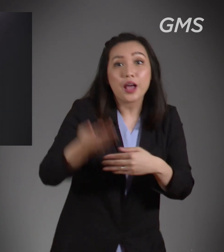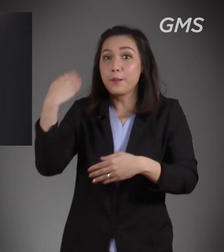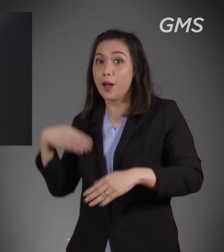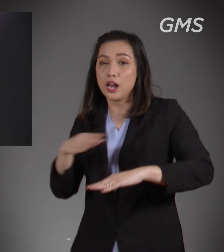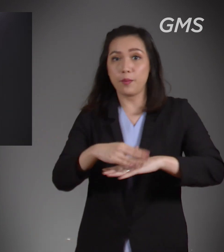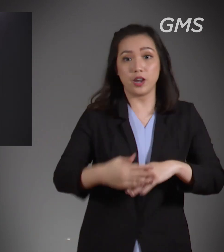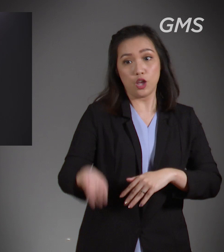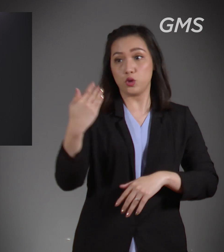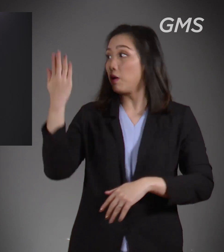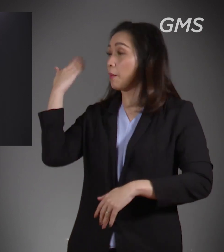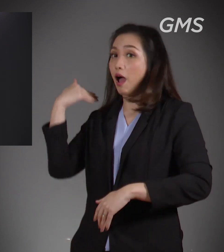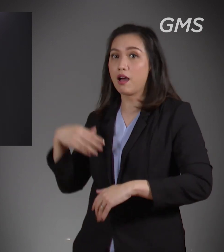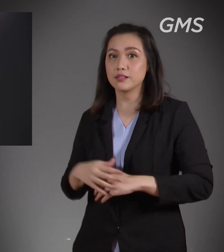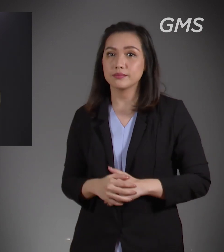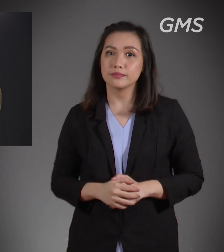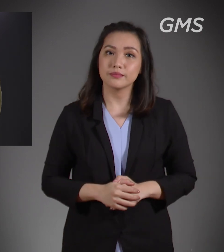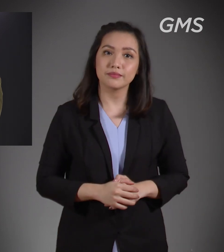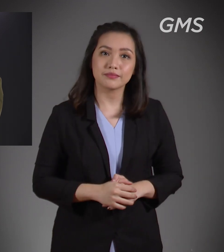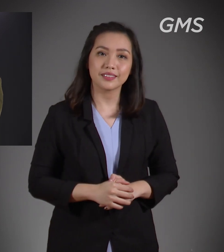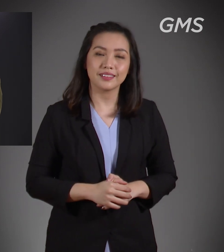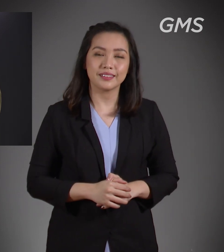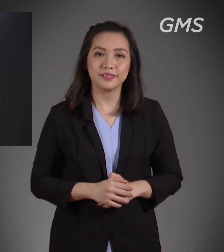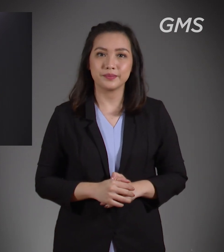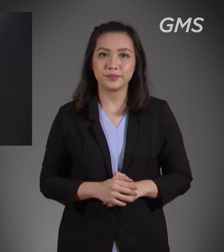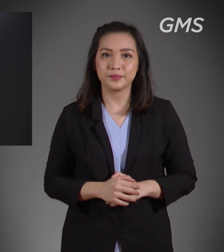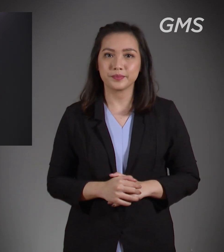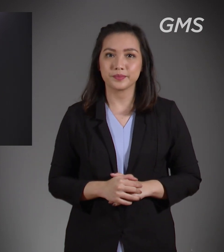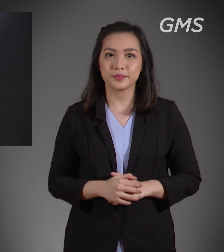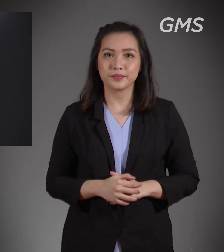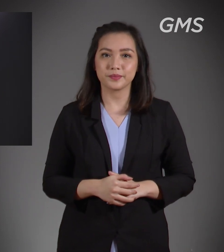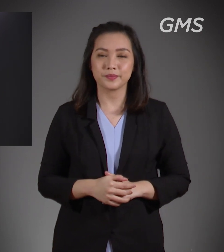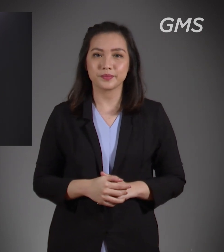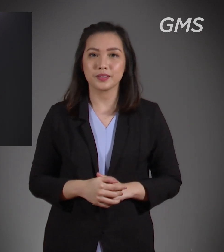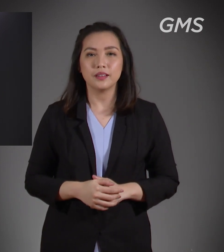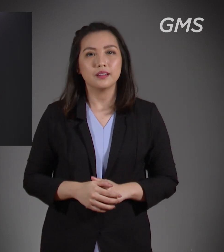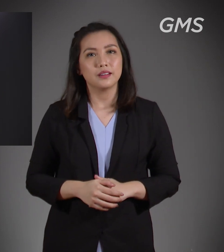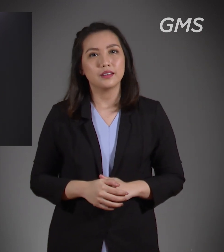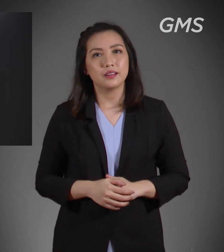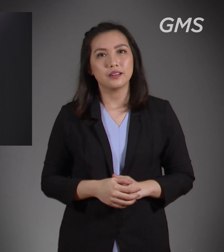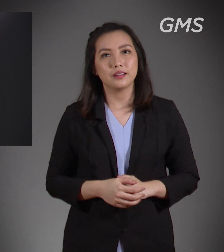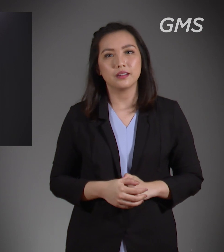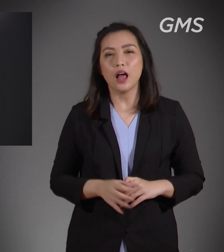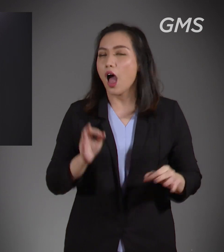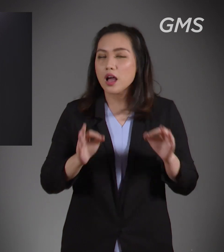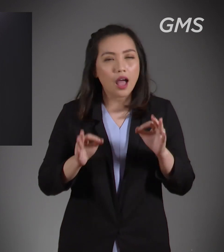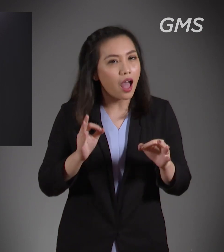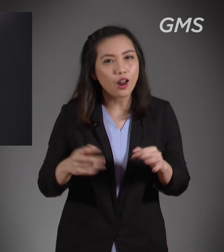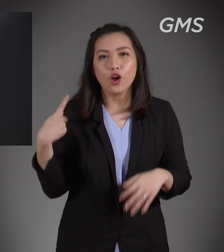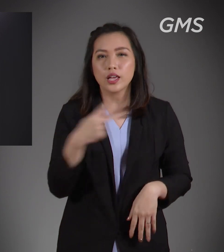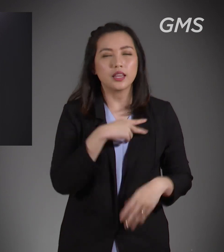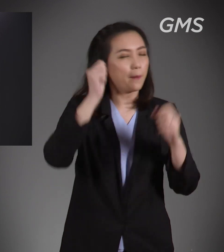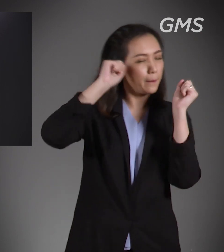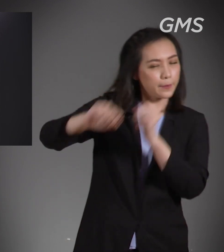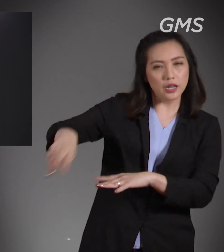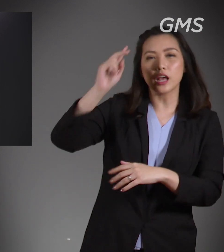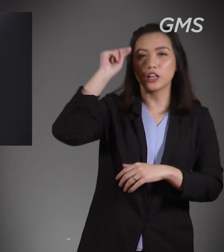kalau kita meninggalkan Tuhan, what we forfeit is our strength. Karena Tuhan bukan lagi menjadi kekuatan Israel, maka